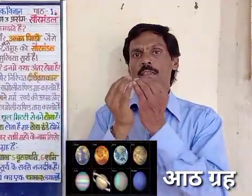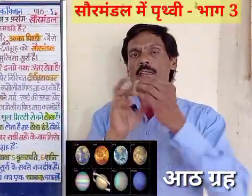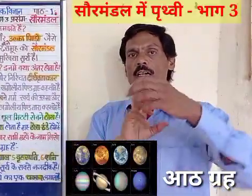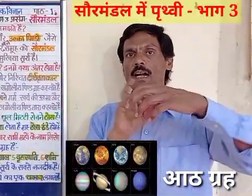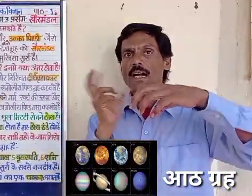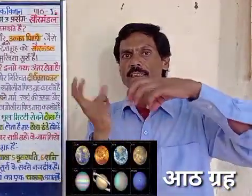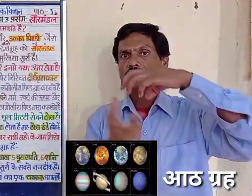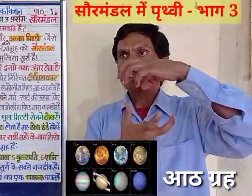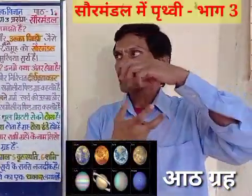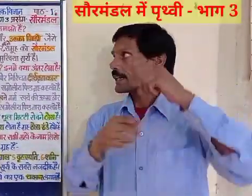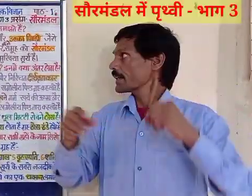8 ग्रह,